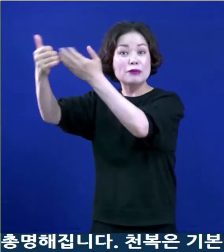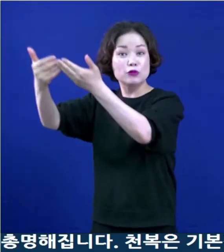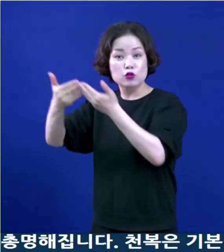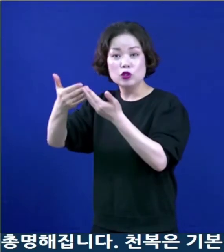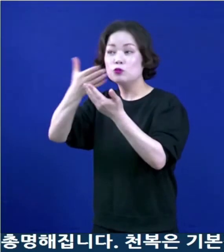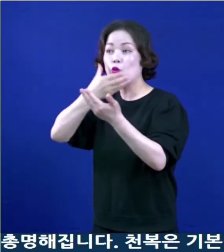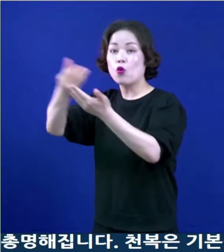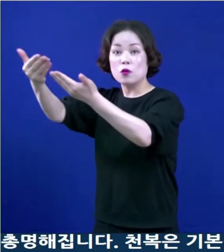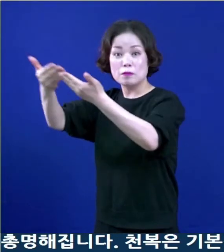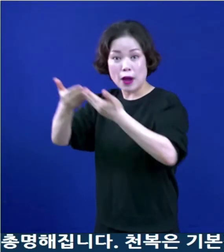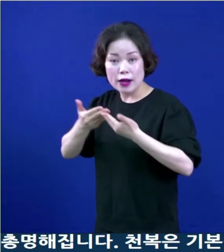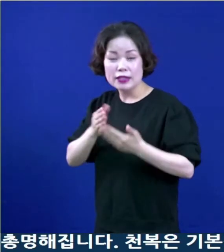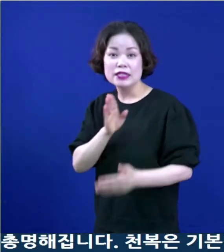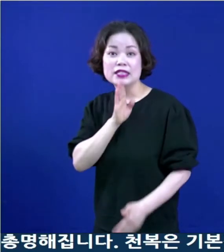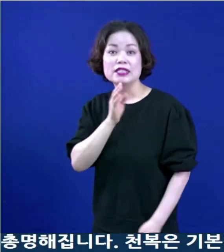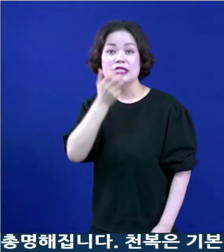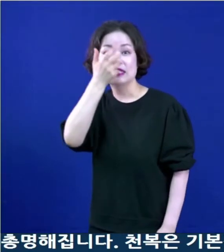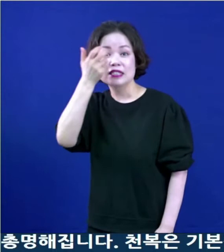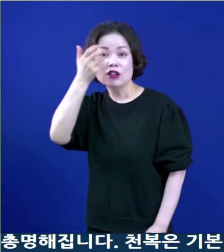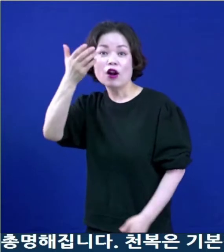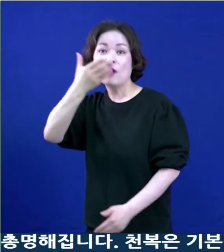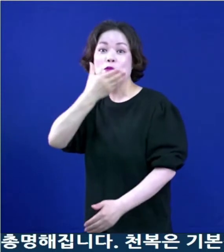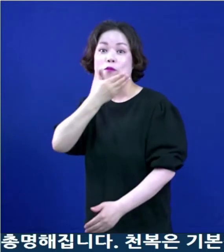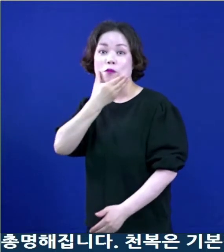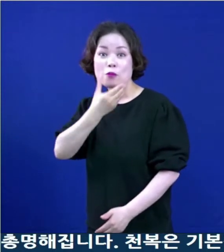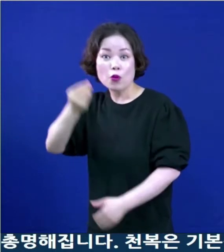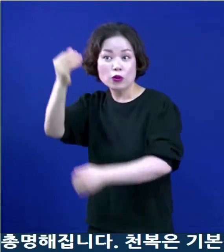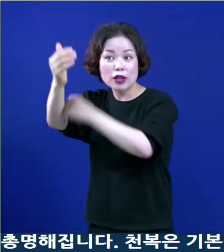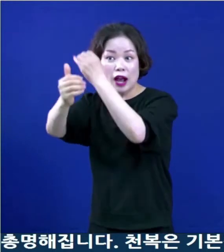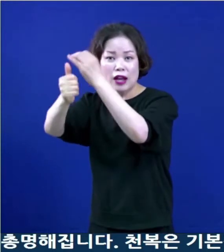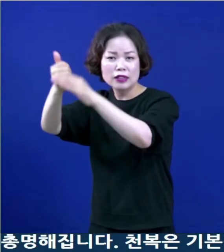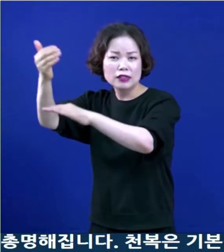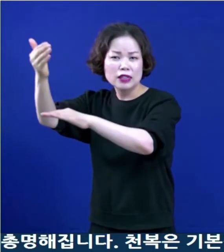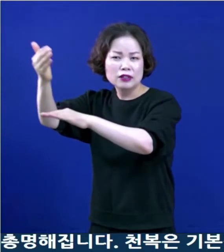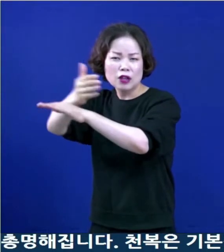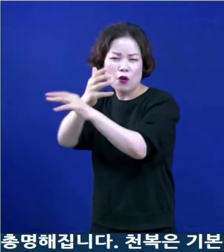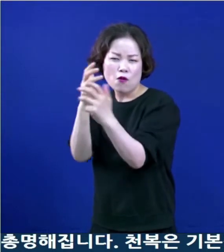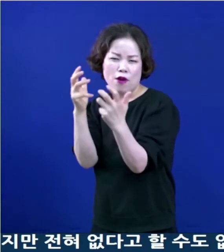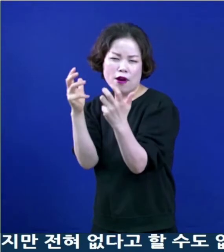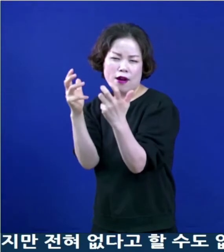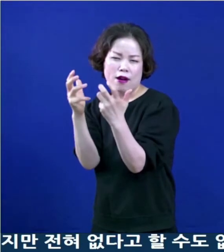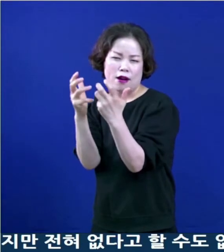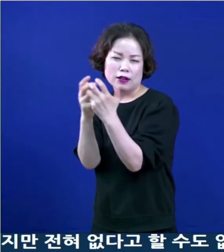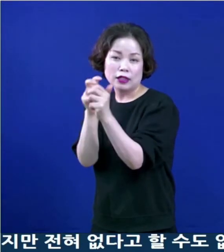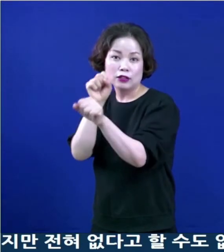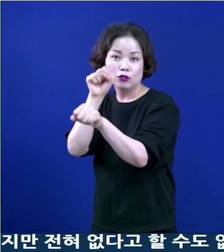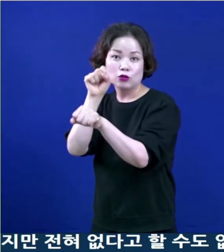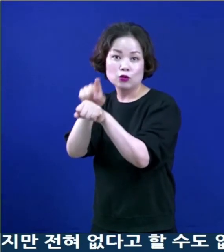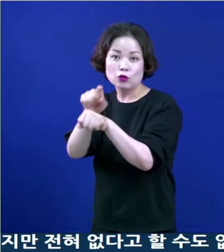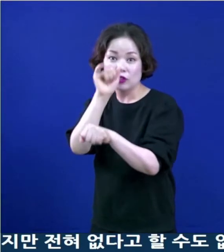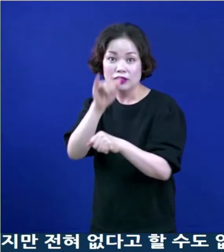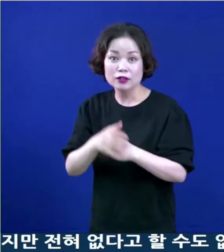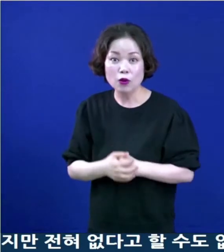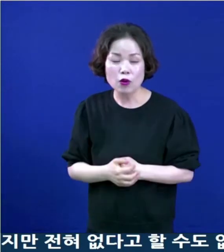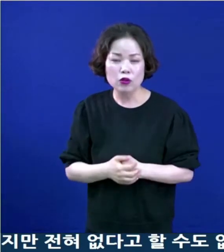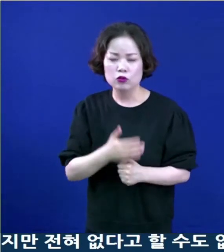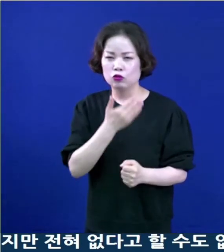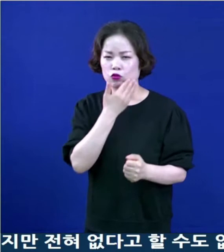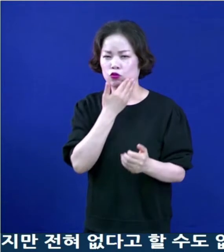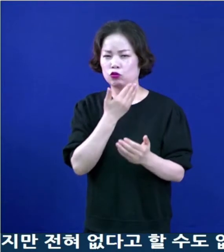되면 신령한 복은 하나님으로 꽉 채워지는 속성이 있습니다.